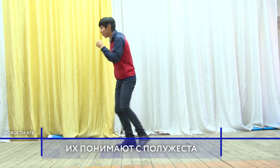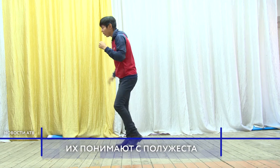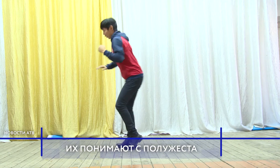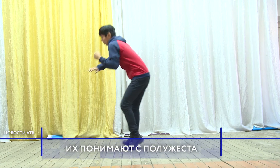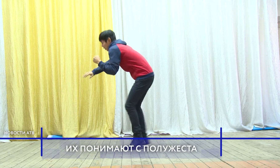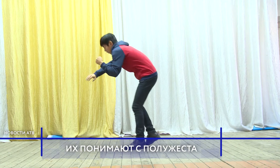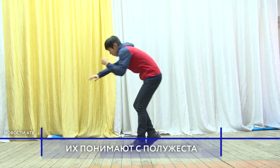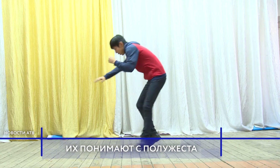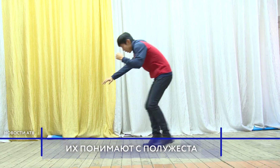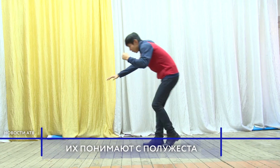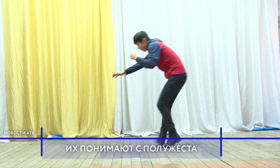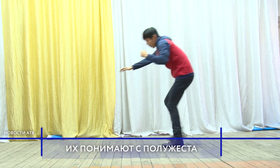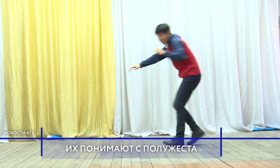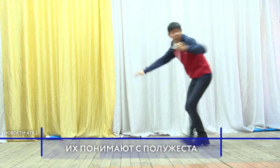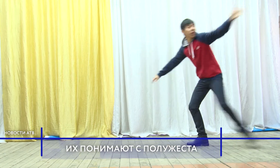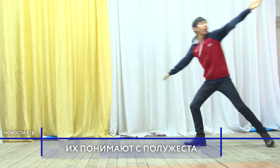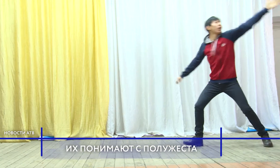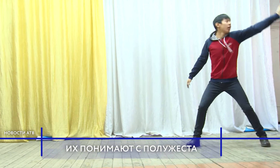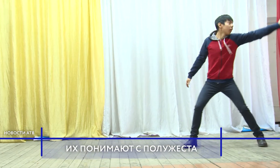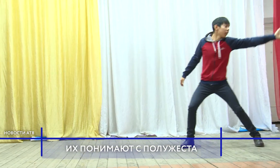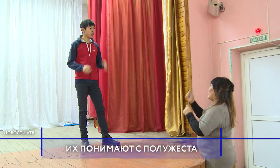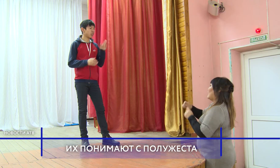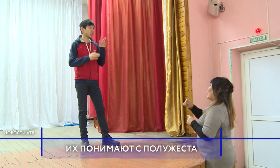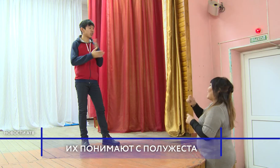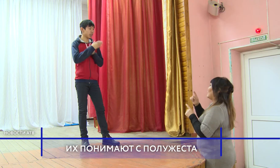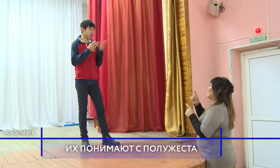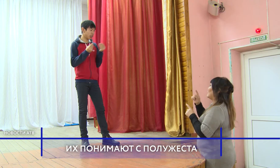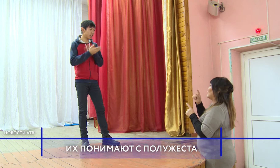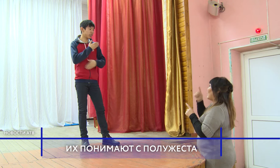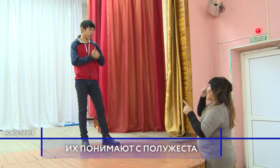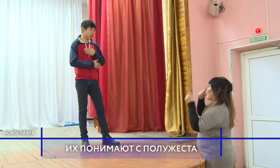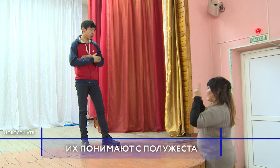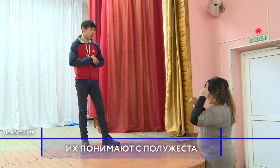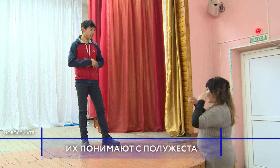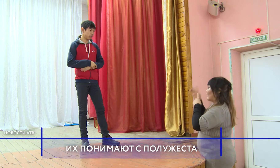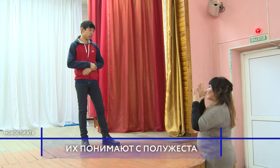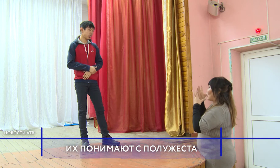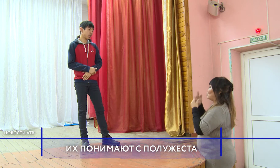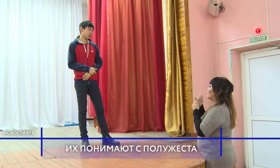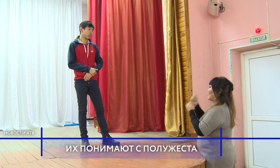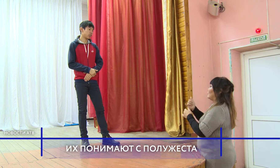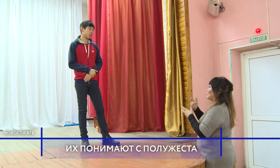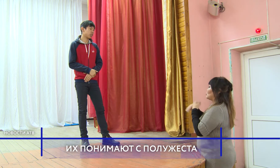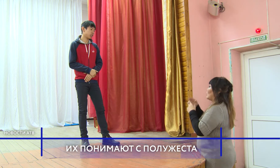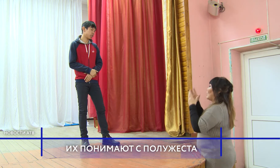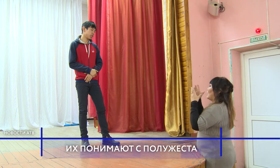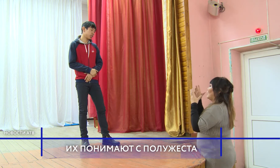детстве она почти потеряла слух. В 10 лет пошла в специальную школу для слабослышащих. Повзрослев, стала швеей. Случайное знакомство с